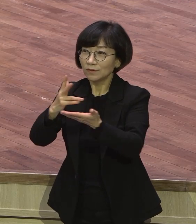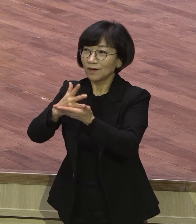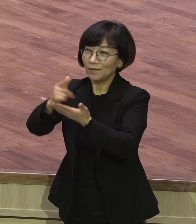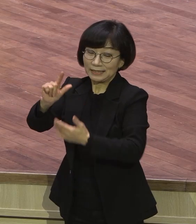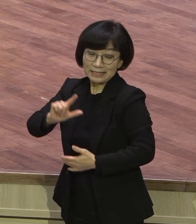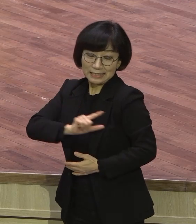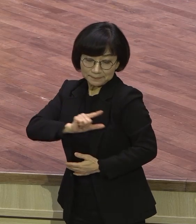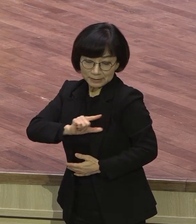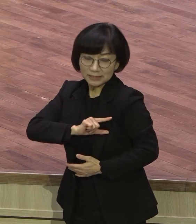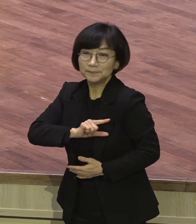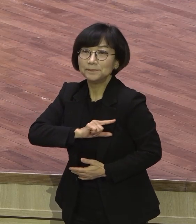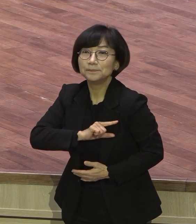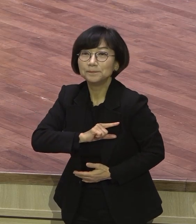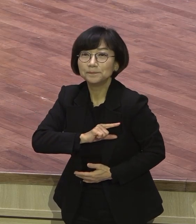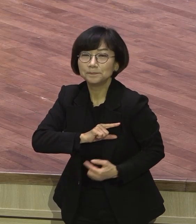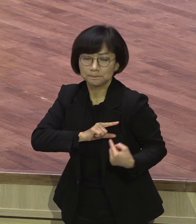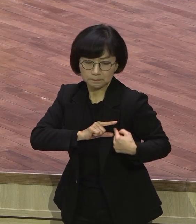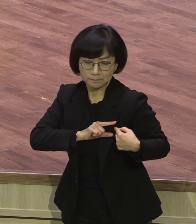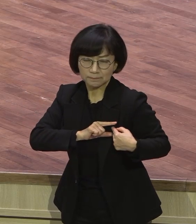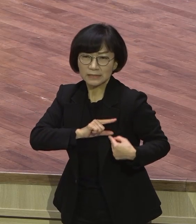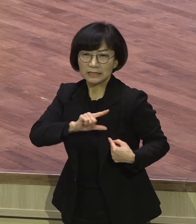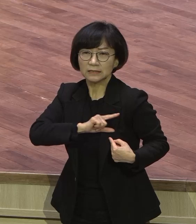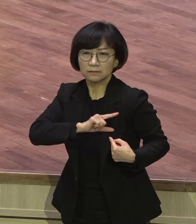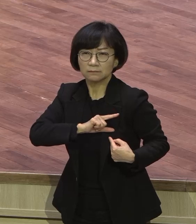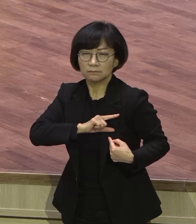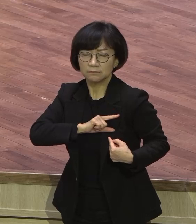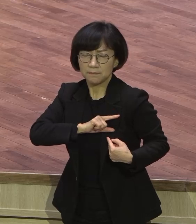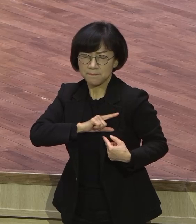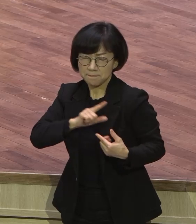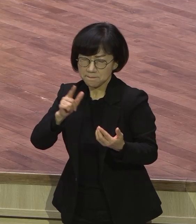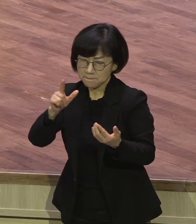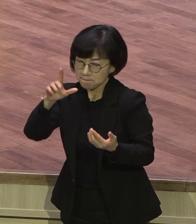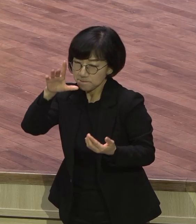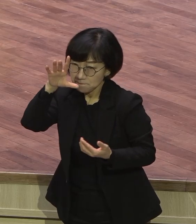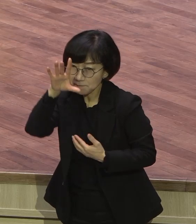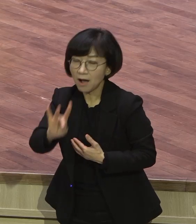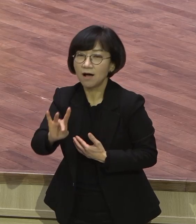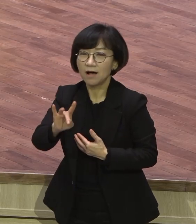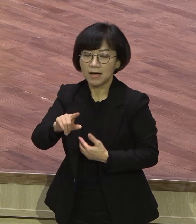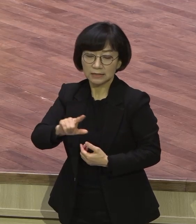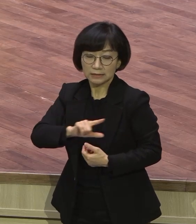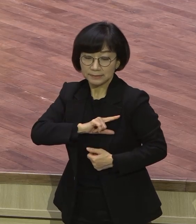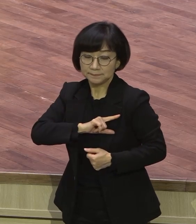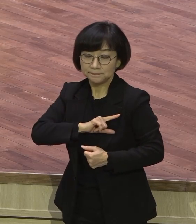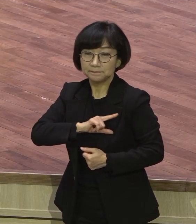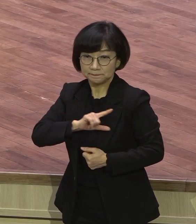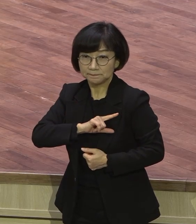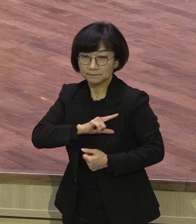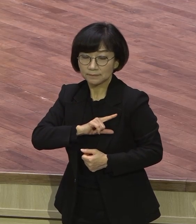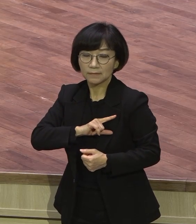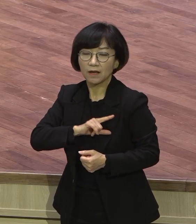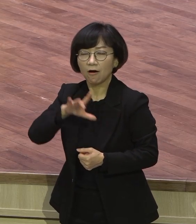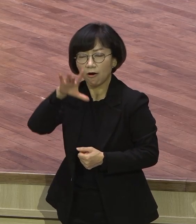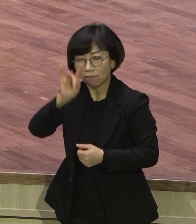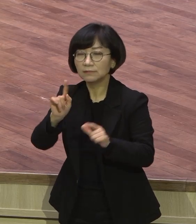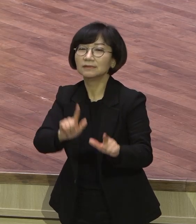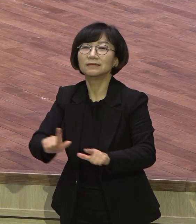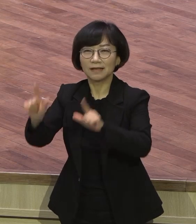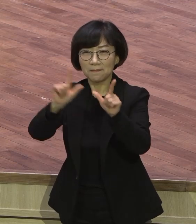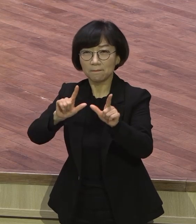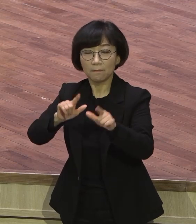이름을 이름에 합당한 그 이름을 부를 수 있는 선택된 하나님의 백성으로서의